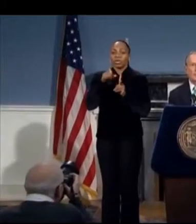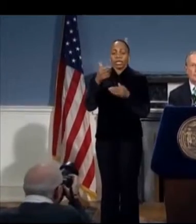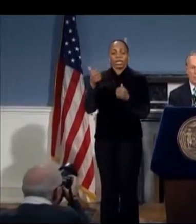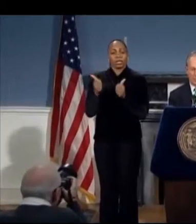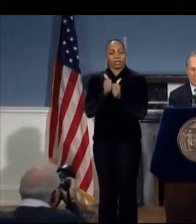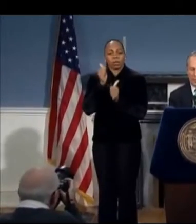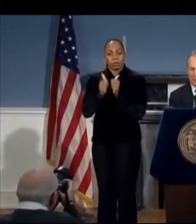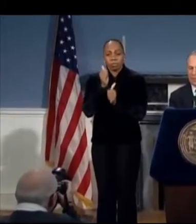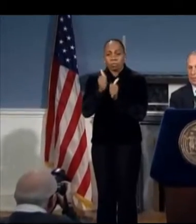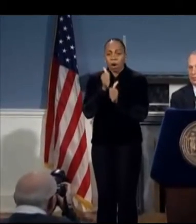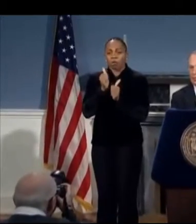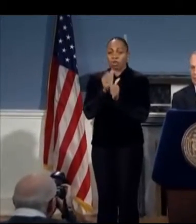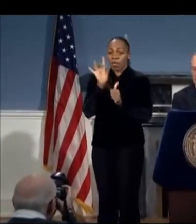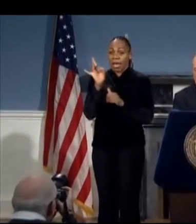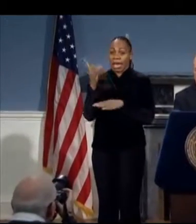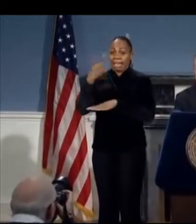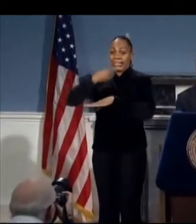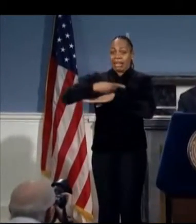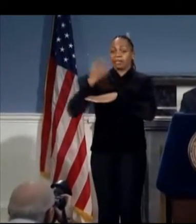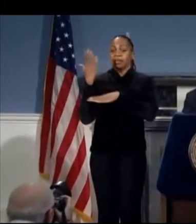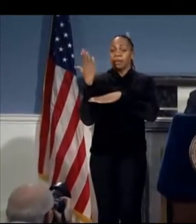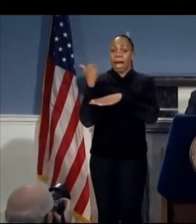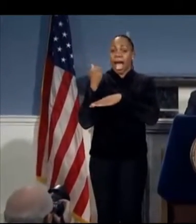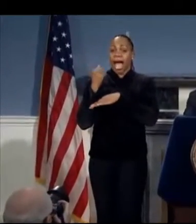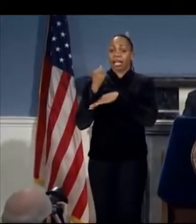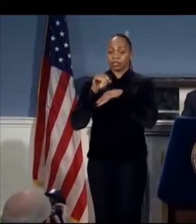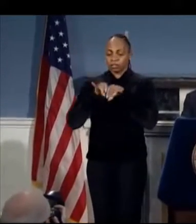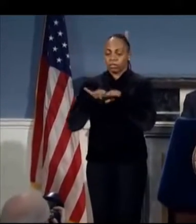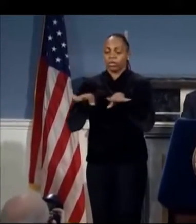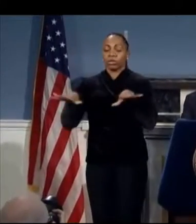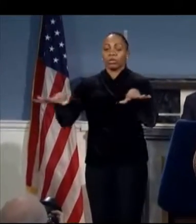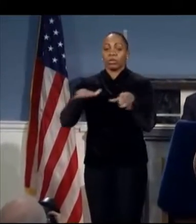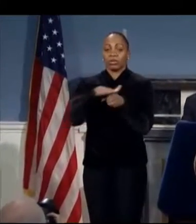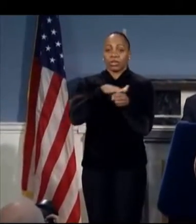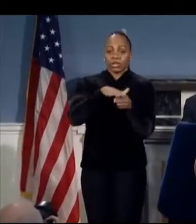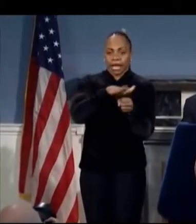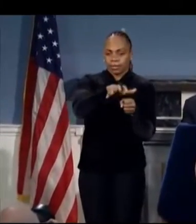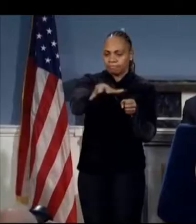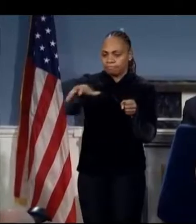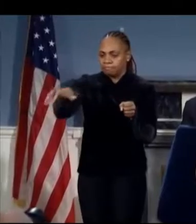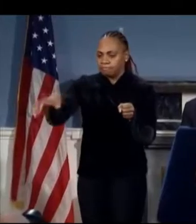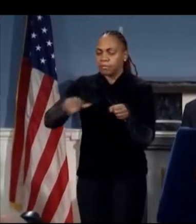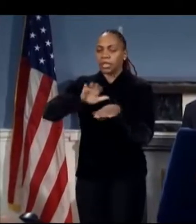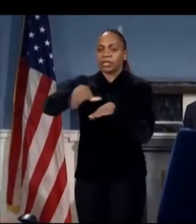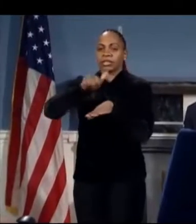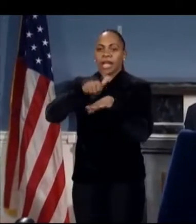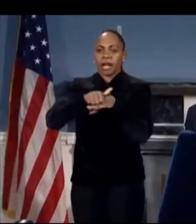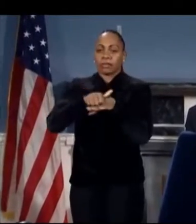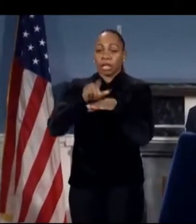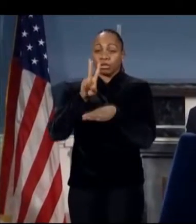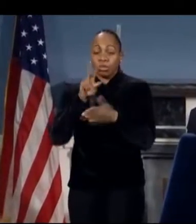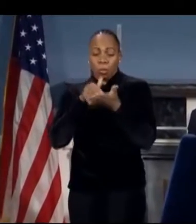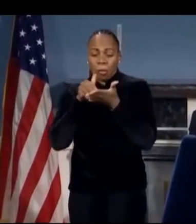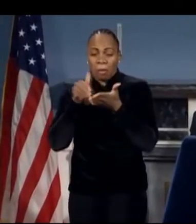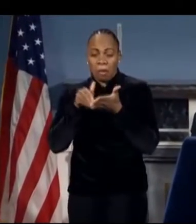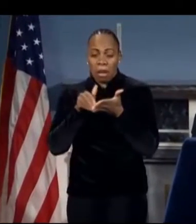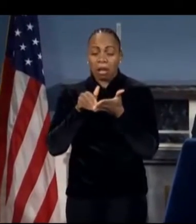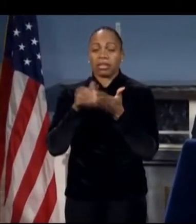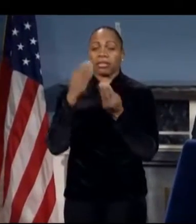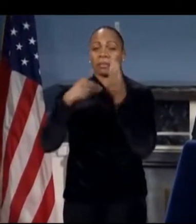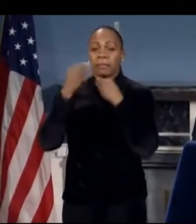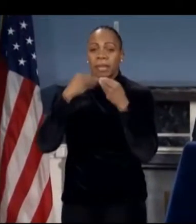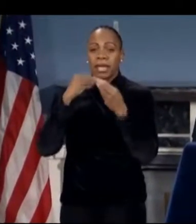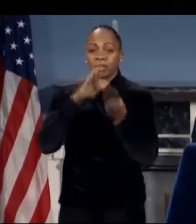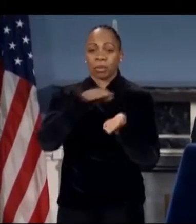alcalde de Nueva York, Marco Bloomberg, lucha para mejorar la salud de sus comunidades con una medida que pretende reducir el contenido de sal en los